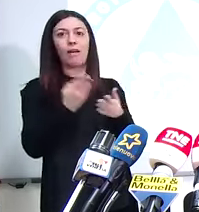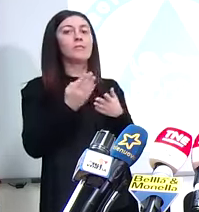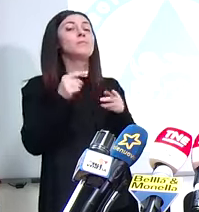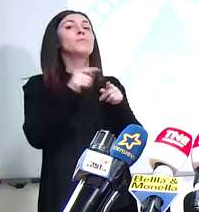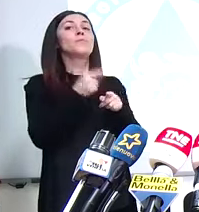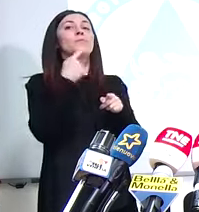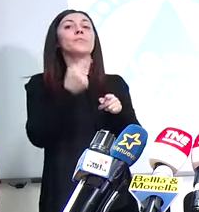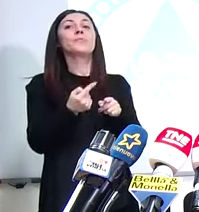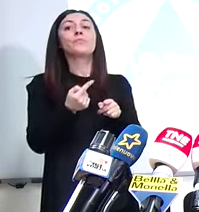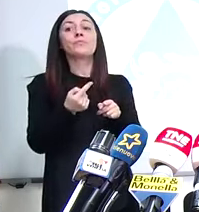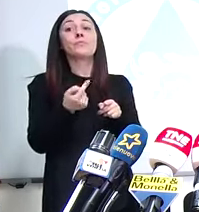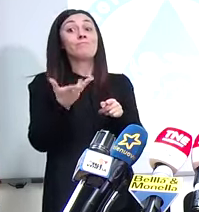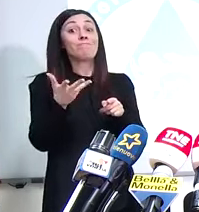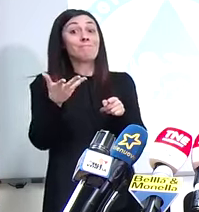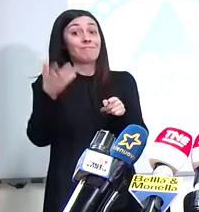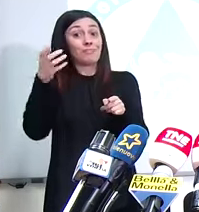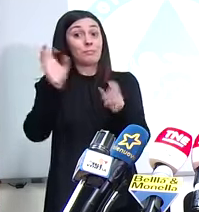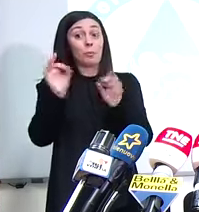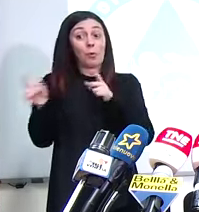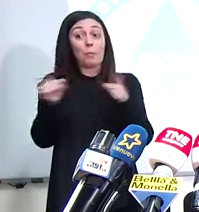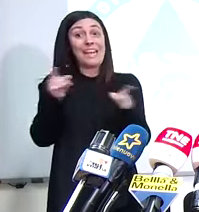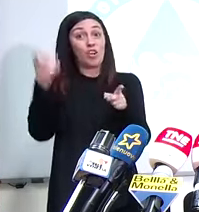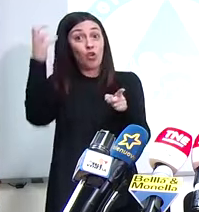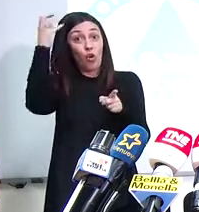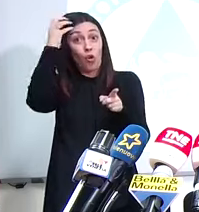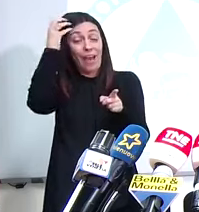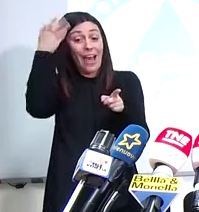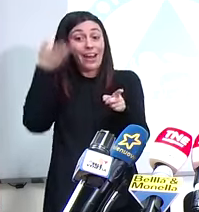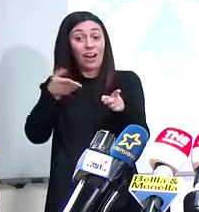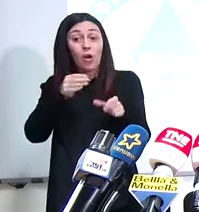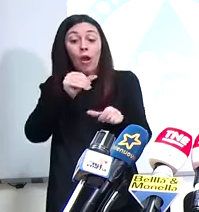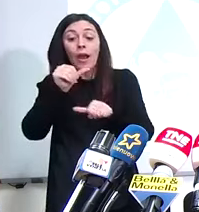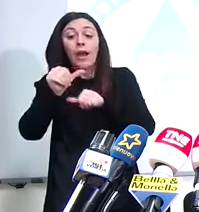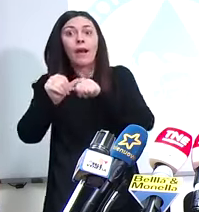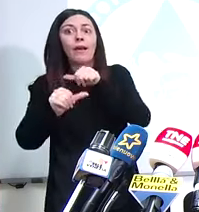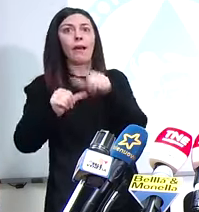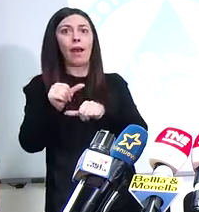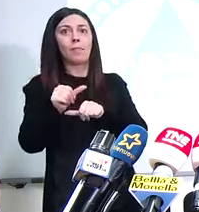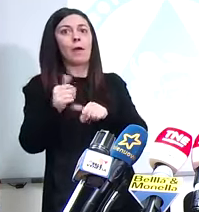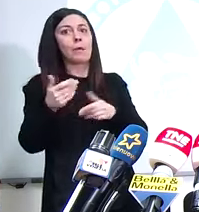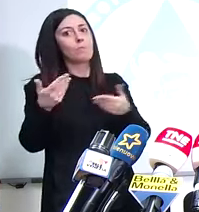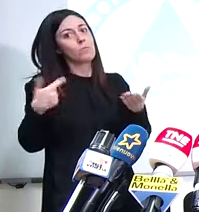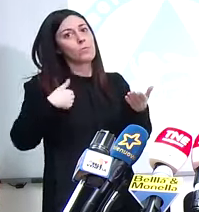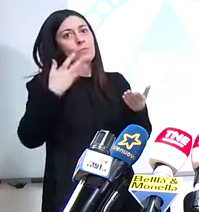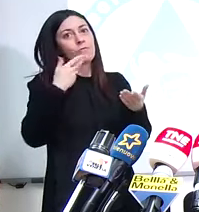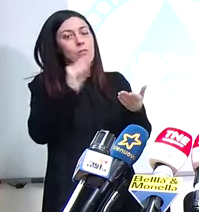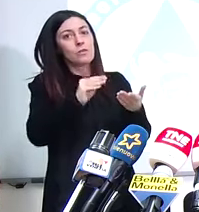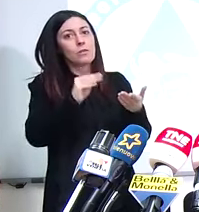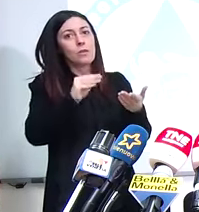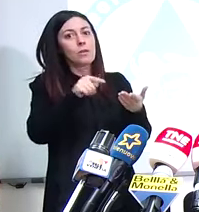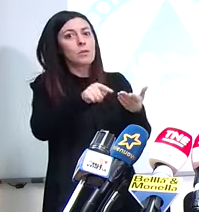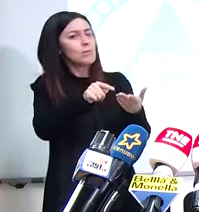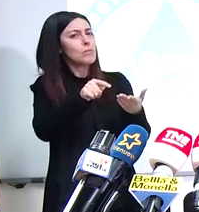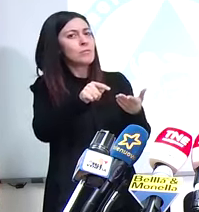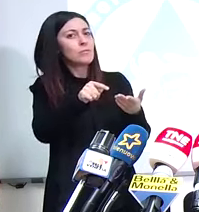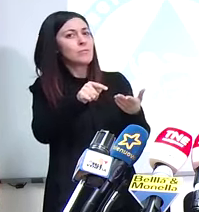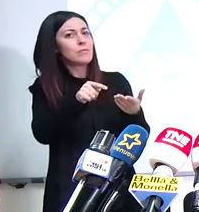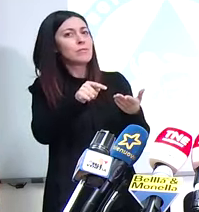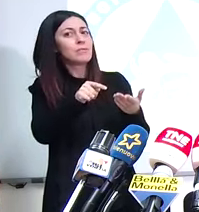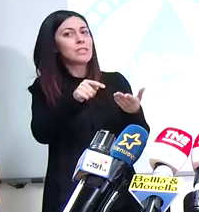probabilmente del cambio di governo e quindi mi permettevo di chiederle se lei si augura che alcune figure